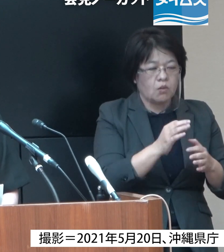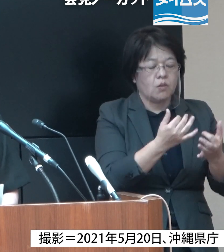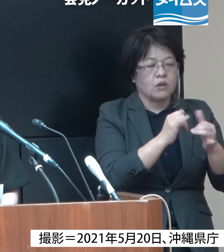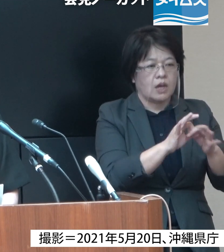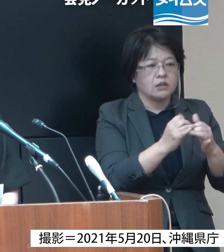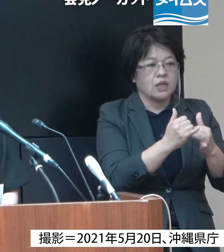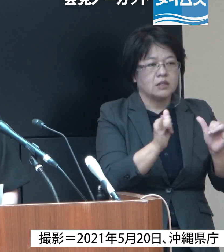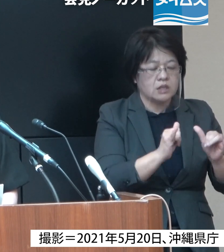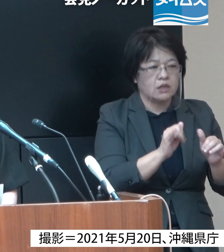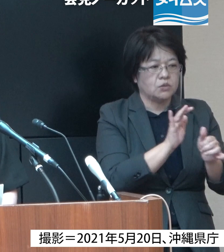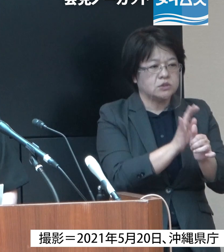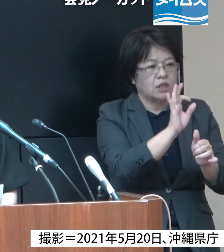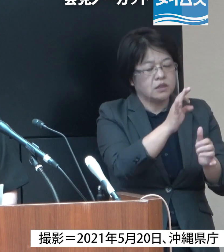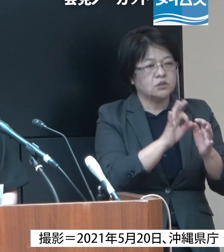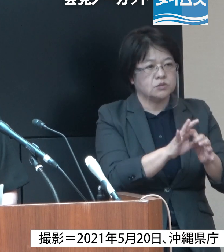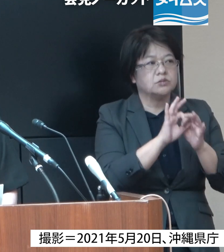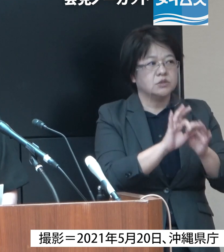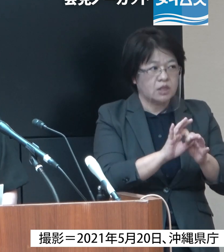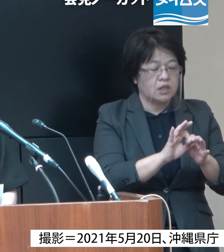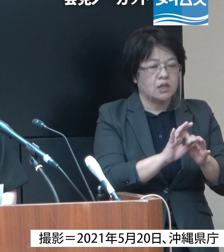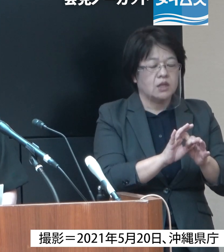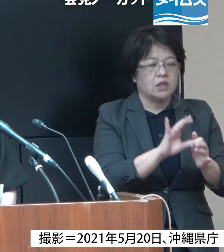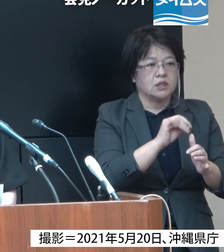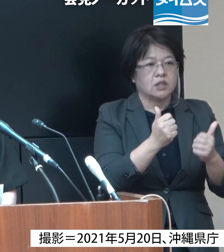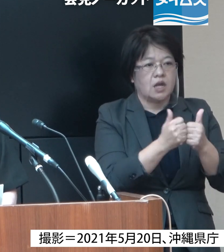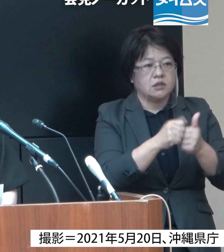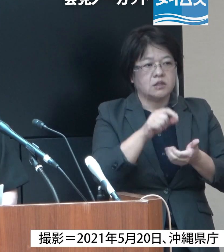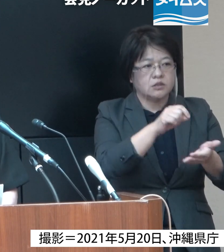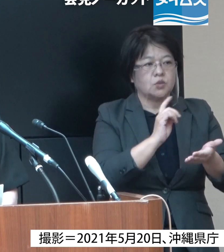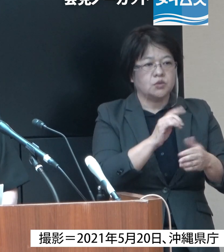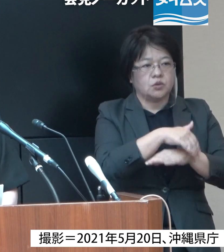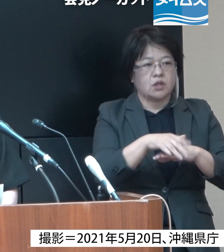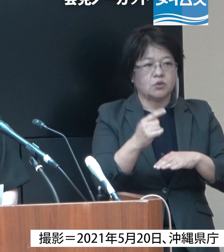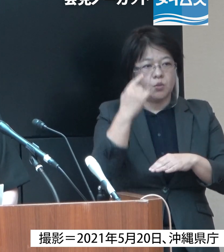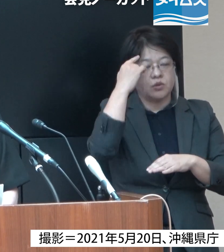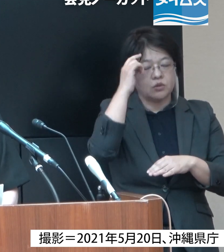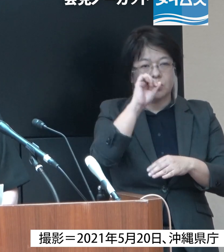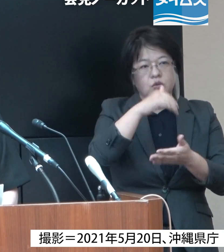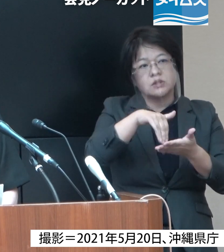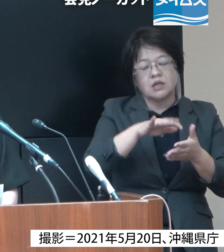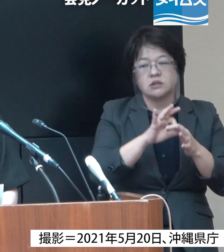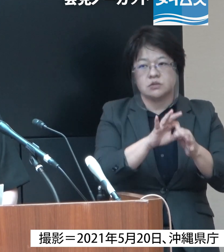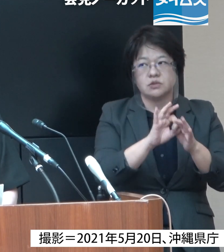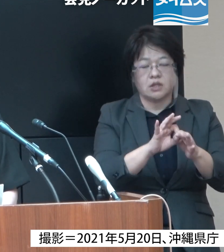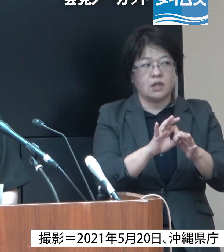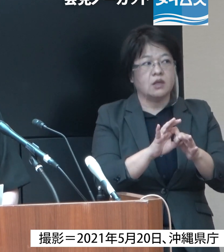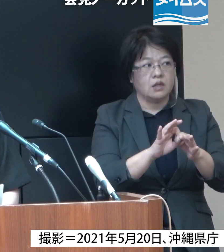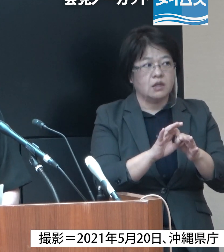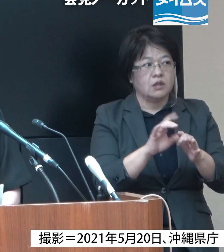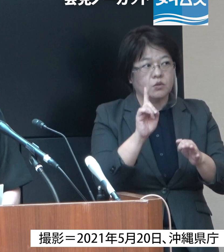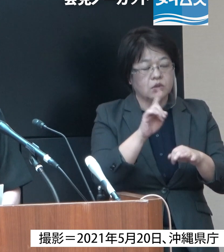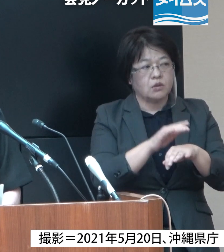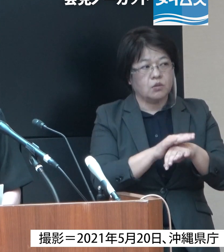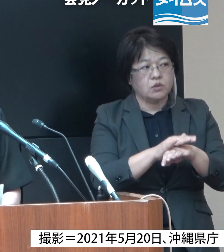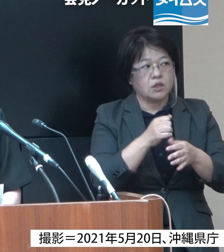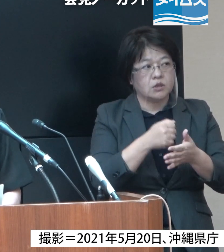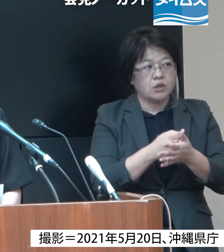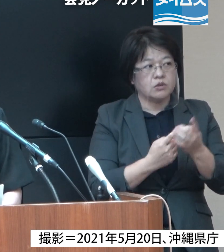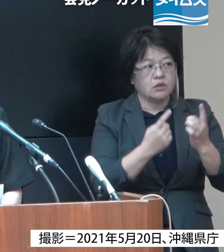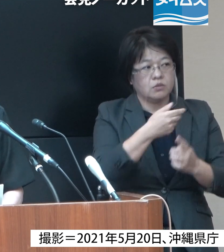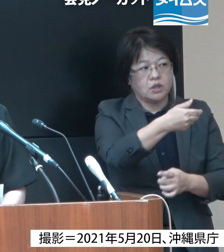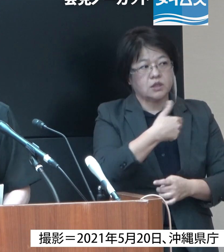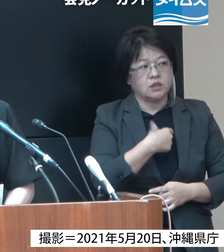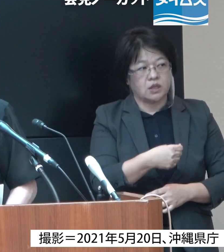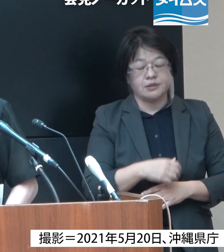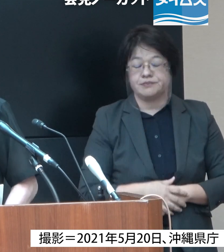ている中で早く示してほしいという声も上がっていると思うんですが、この辺予算規模とかどういうふうにやるのかということについてはいかがで